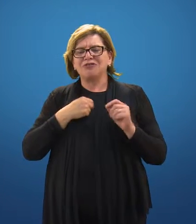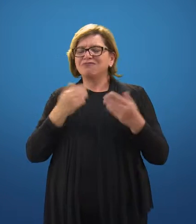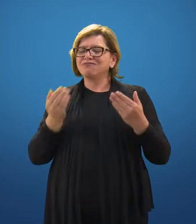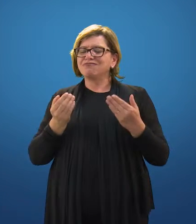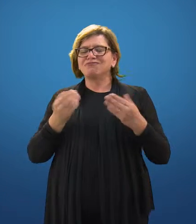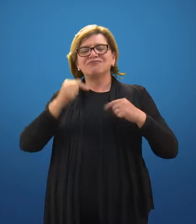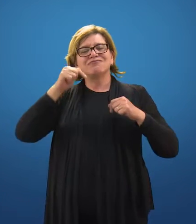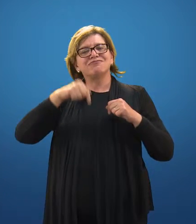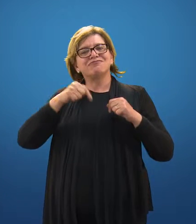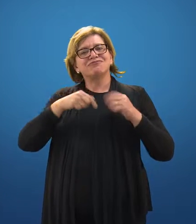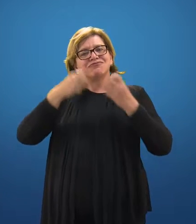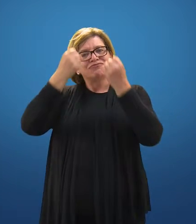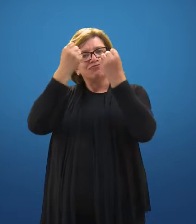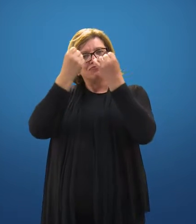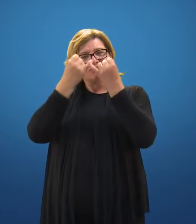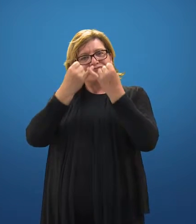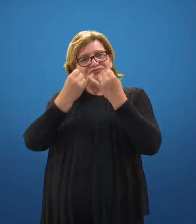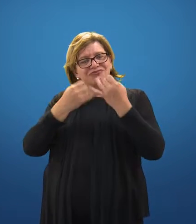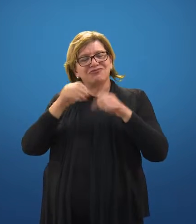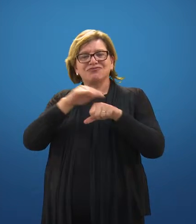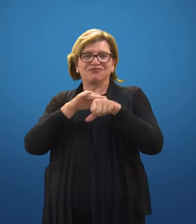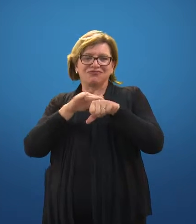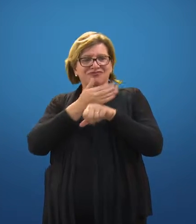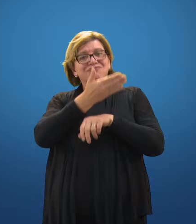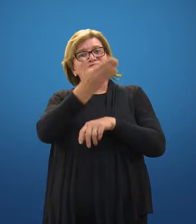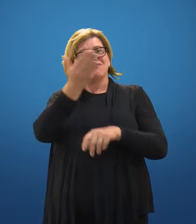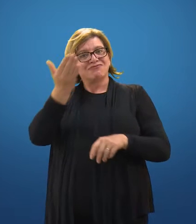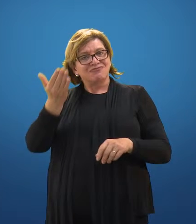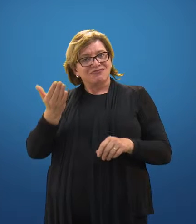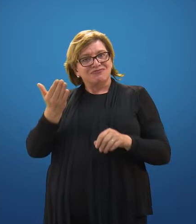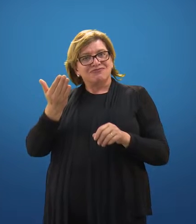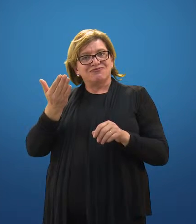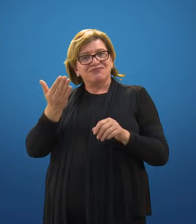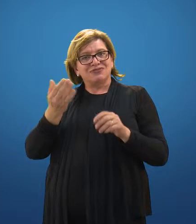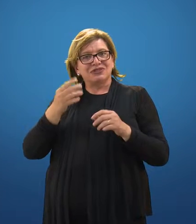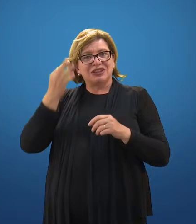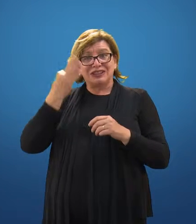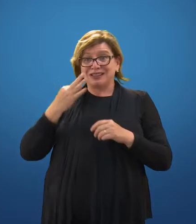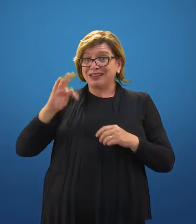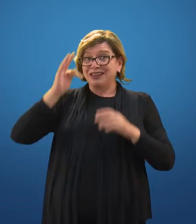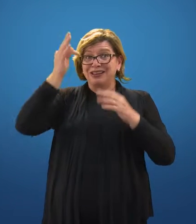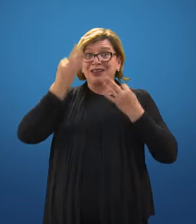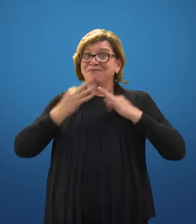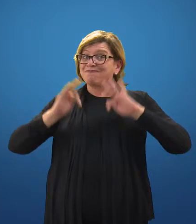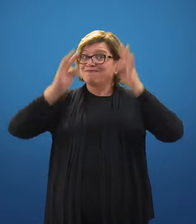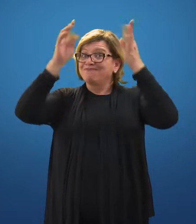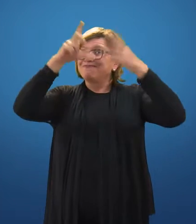aqui, falando com vocês, através dessa nossa tecnologia